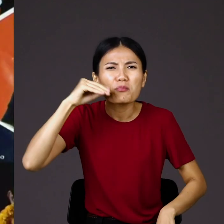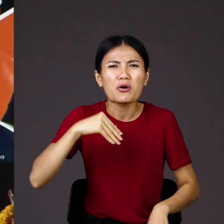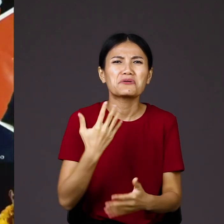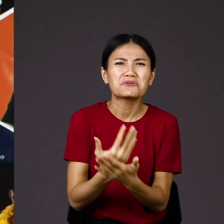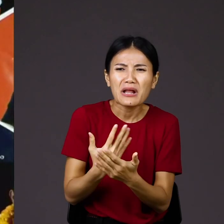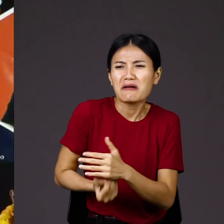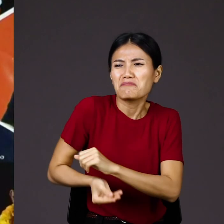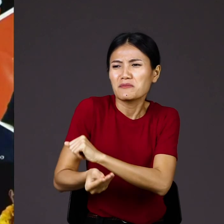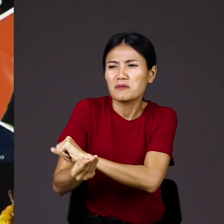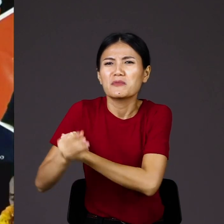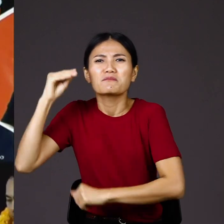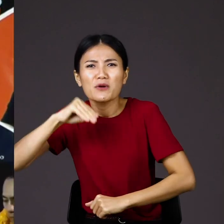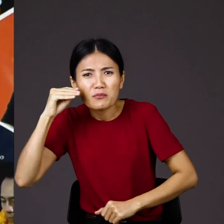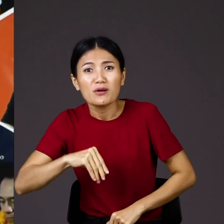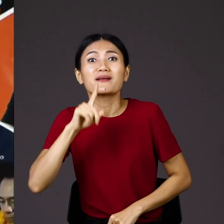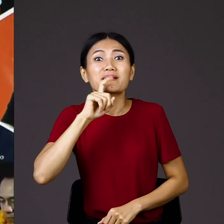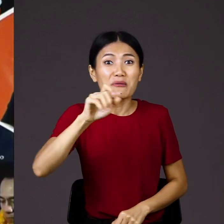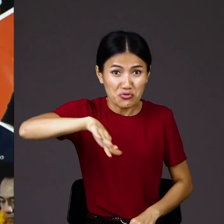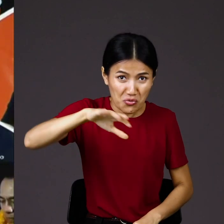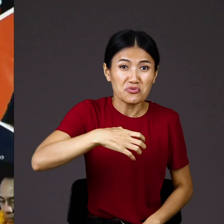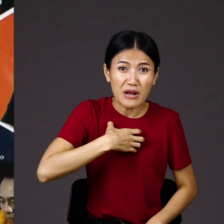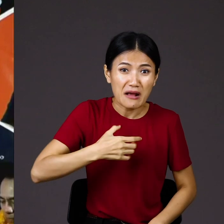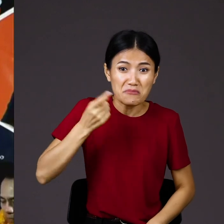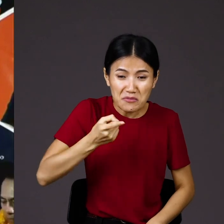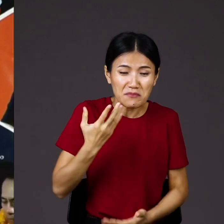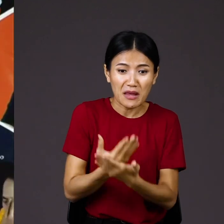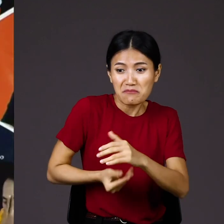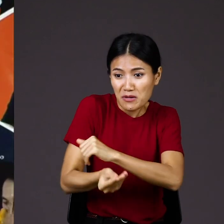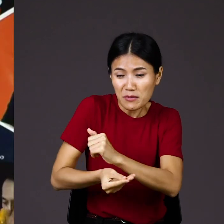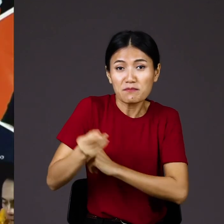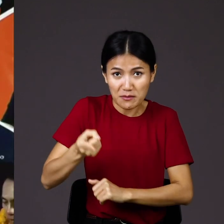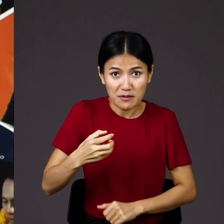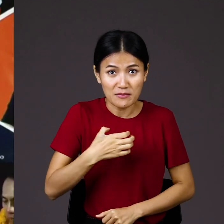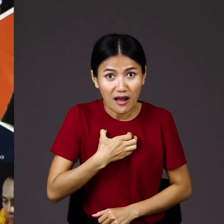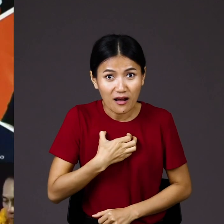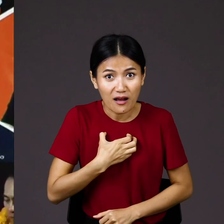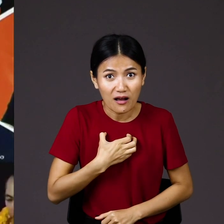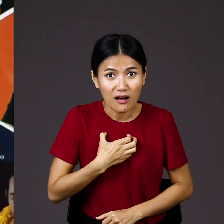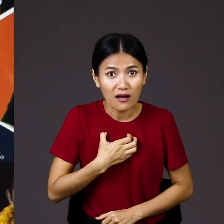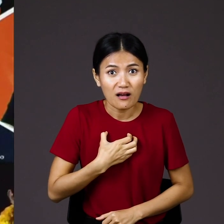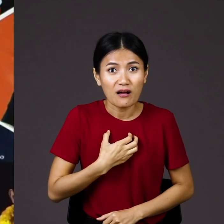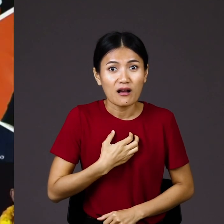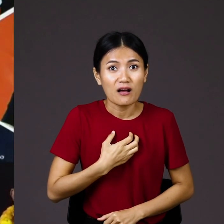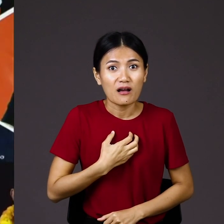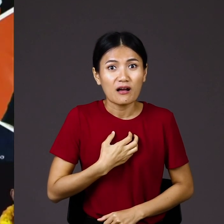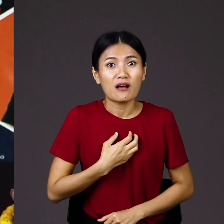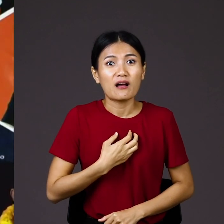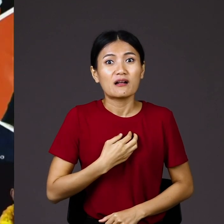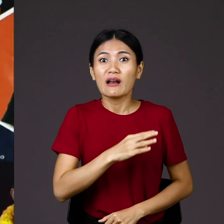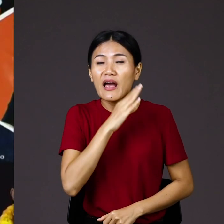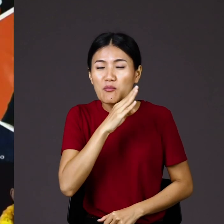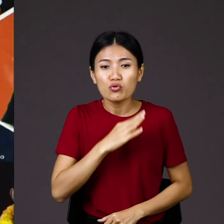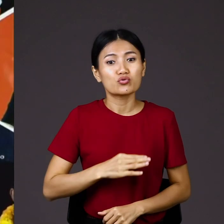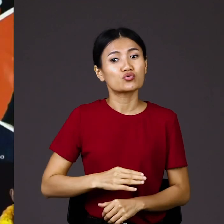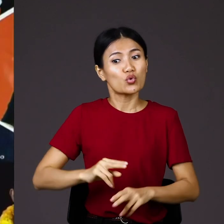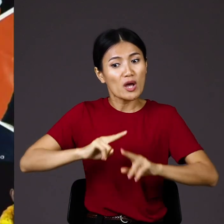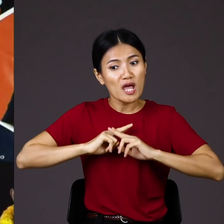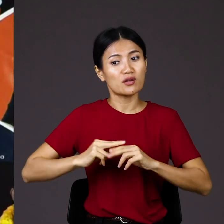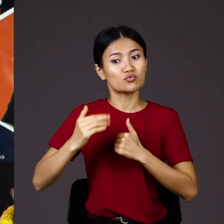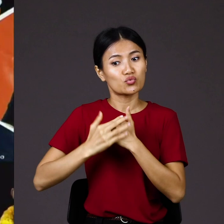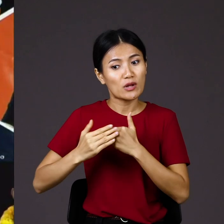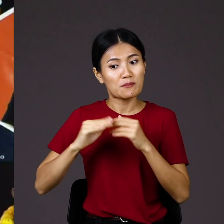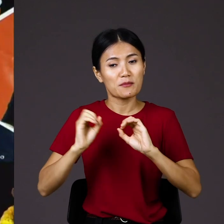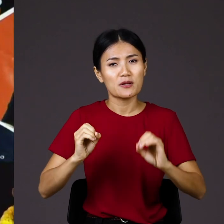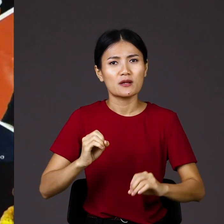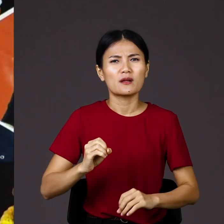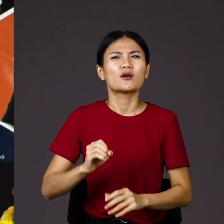ท้องถิ่นทุกระดับเป็นอย่างนี้ทุกครั้งเราจะปล่อยให้การเมืองท้องถิ่นเป็นแบบนี้ต่อไปเหรอครับถ้าไม่คิดถึงตนเองต้องคิด